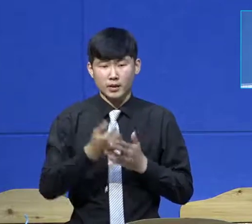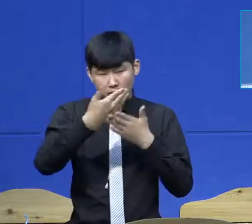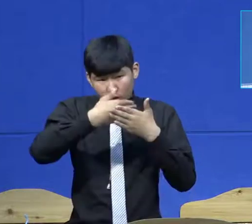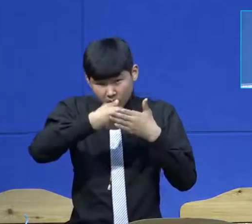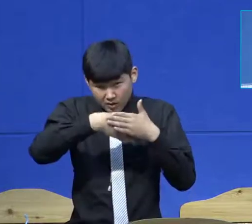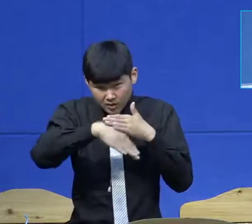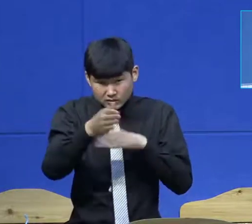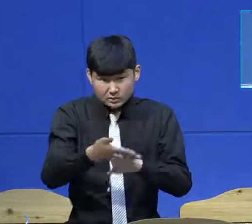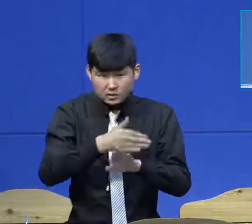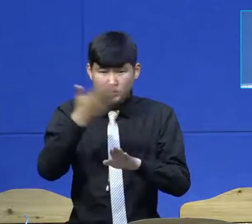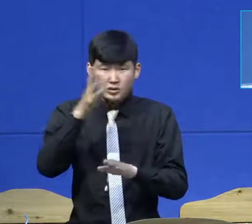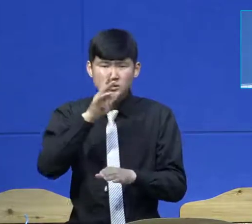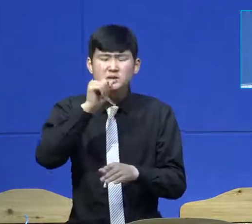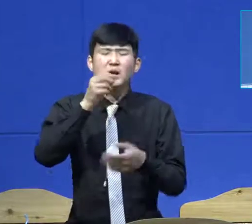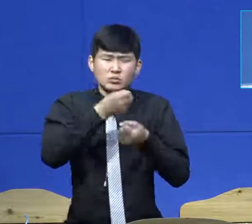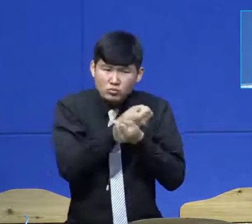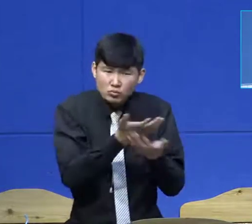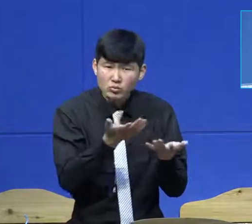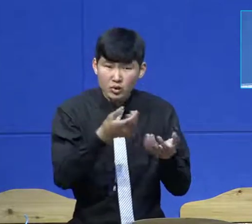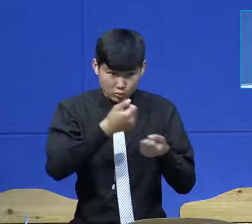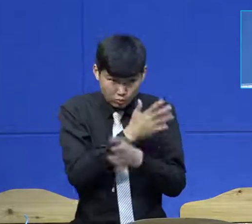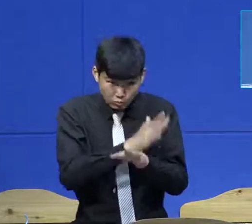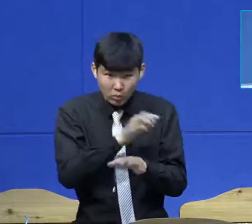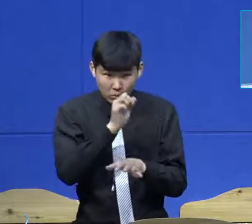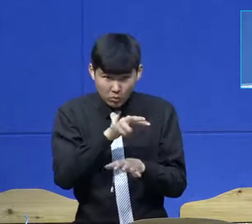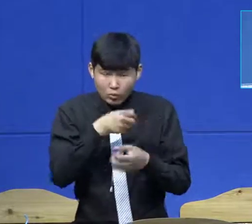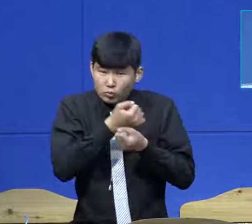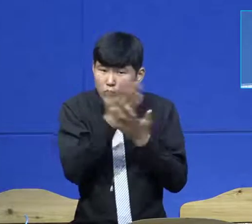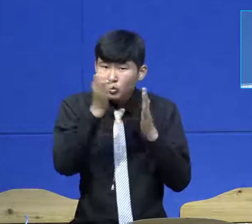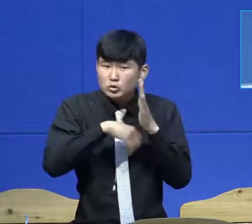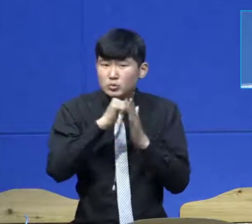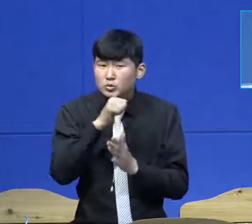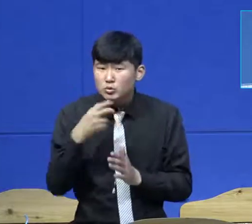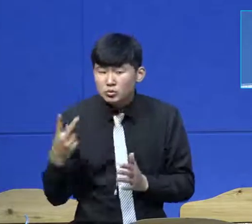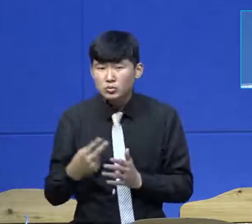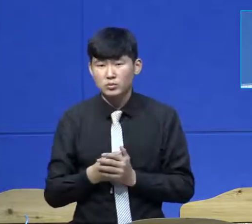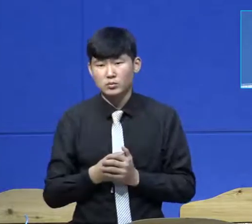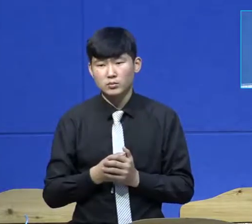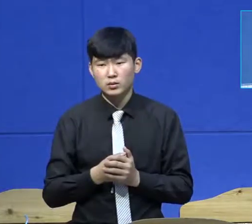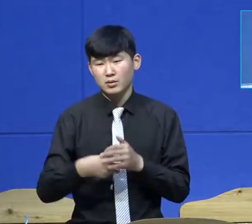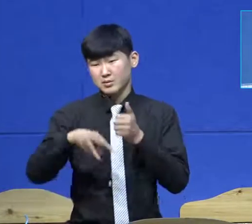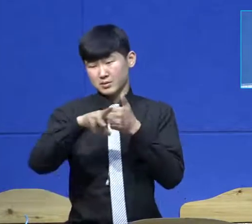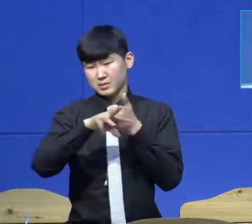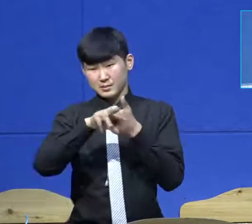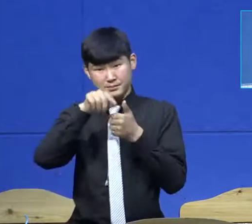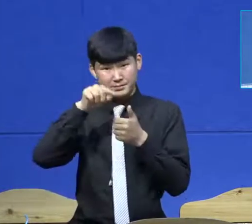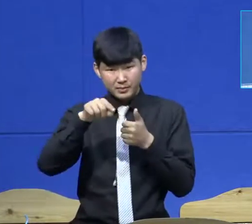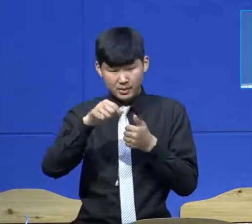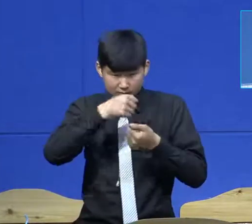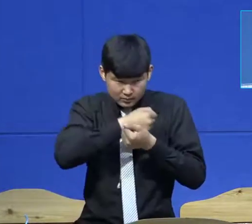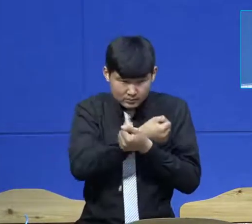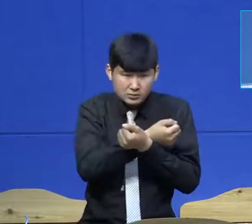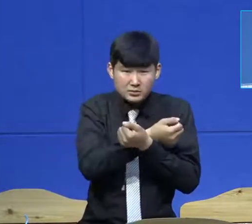Илгээгдсэн яаж тэд яаж туурглах вэ? Илгээгдсэн бол туурглах ёстой юм биш үү? Сайн мэдээг тарааг